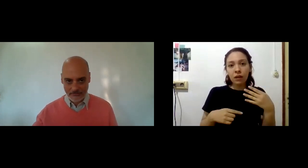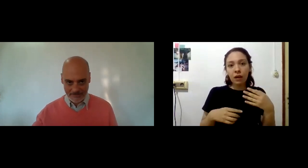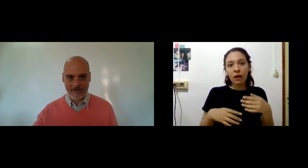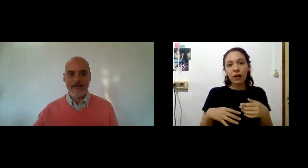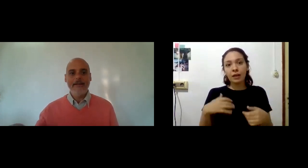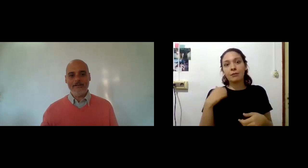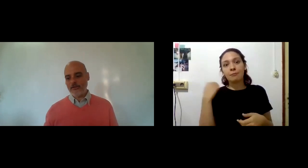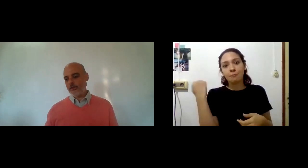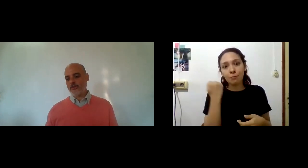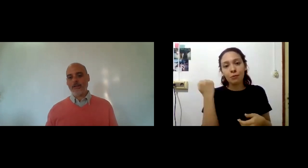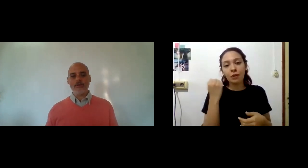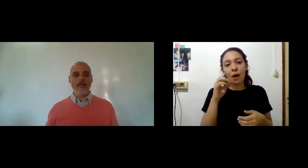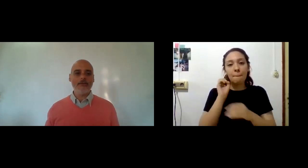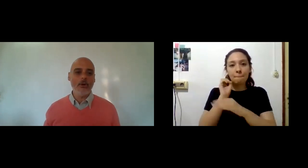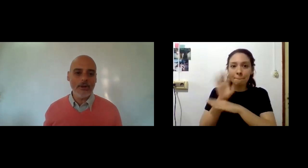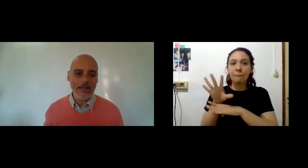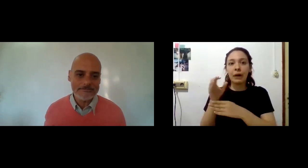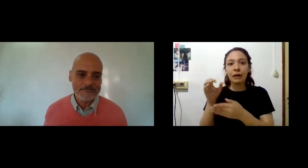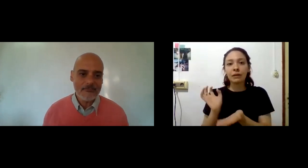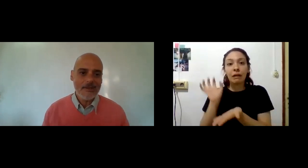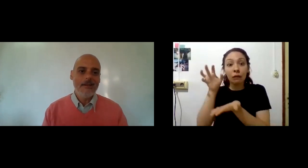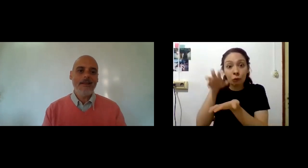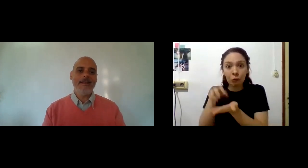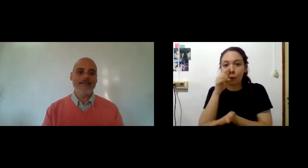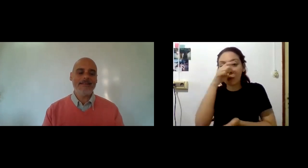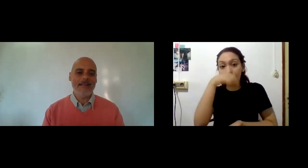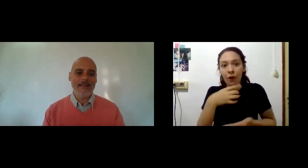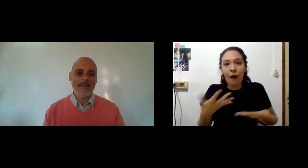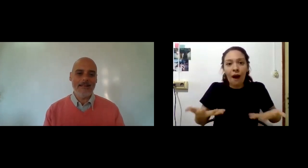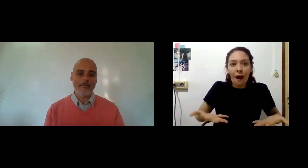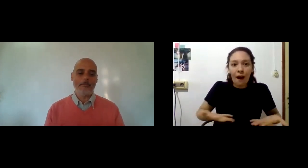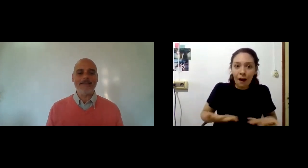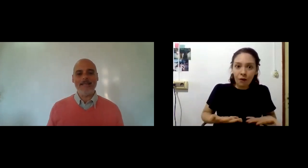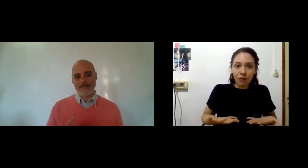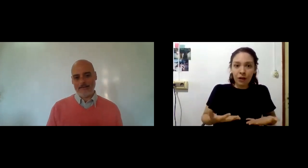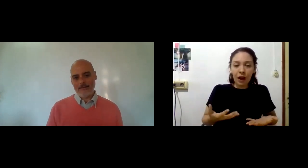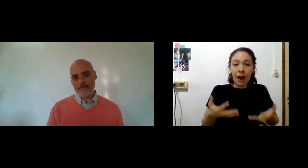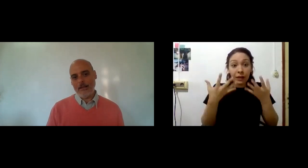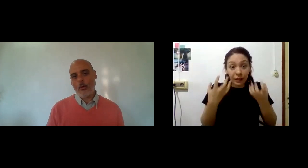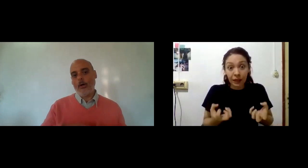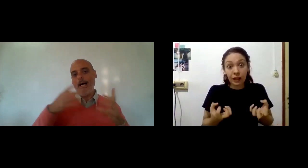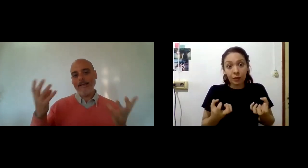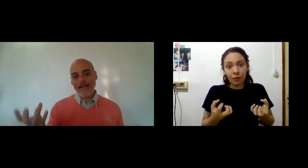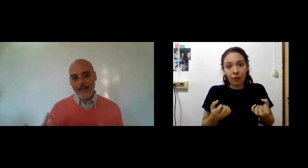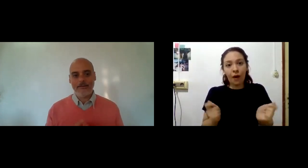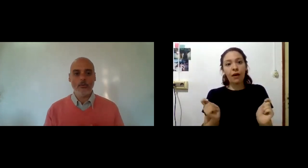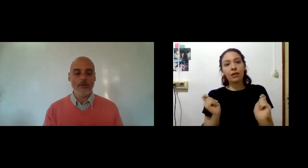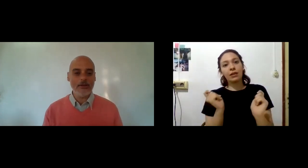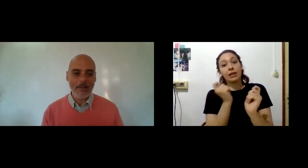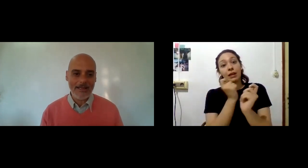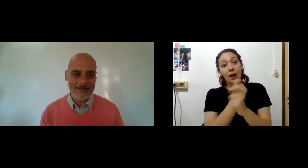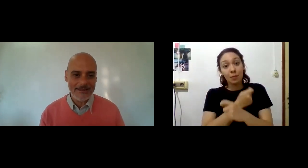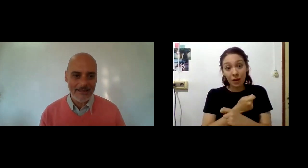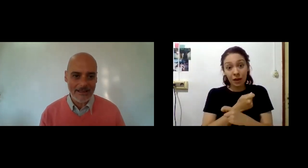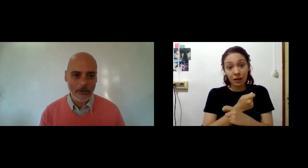servicio de referencia. Entonces, lo que nosotros estamos trabajando ahora es pasar o agregar un